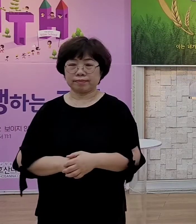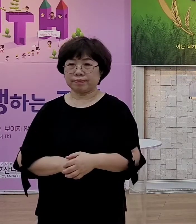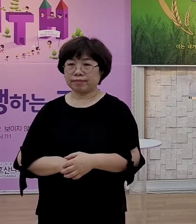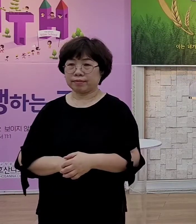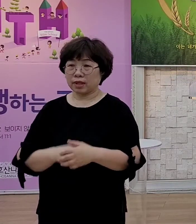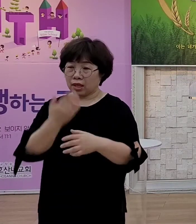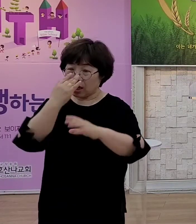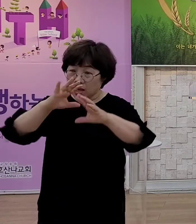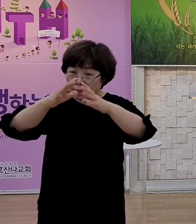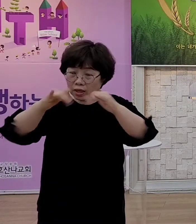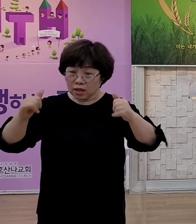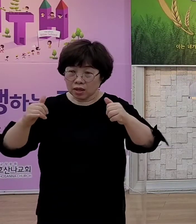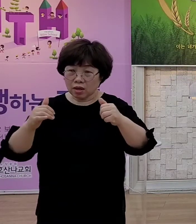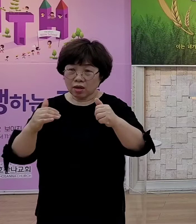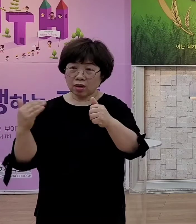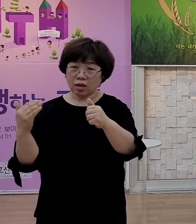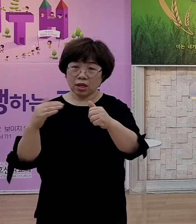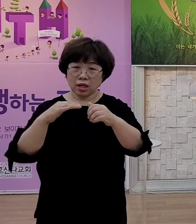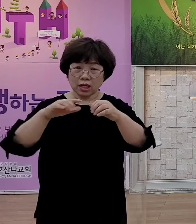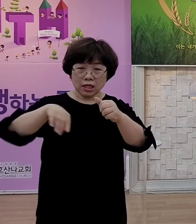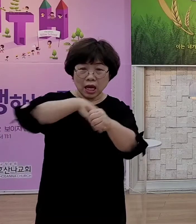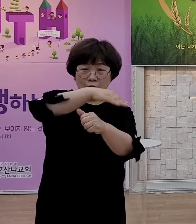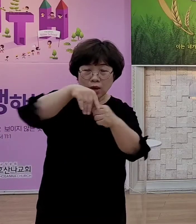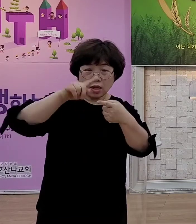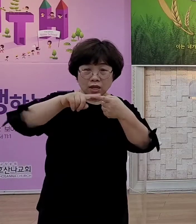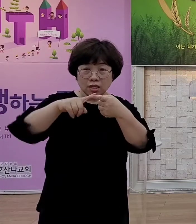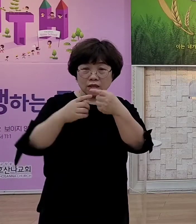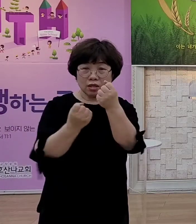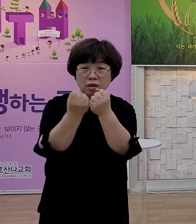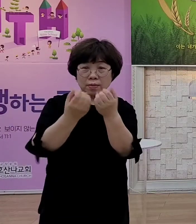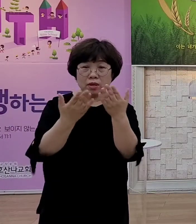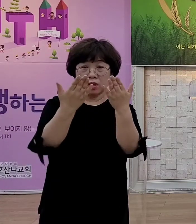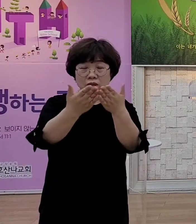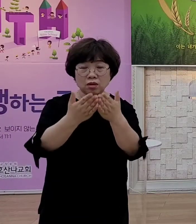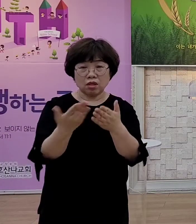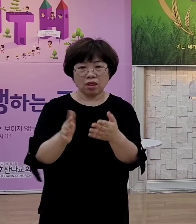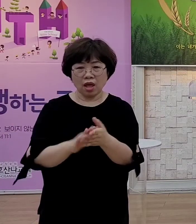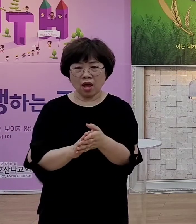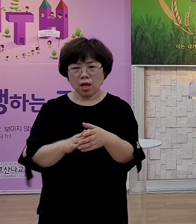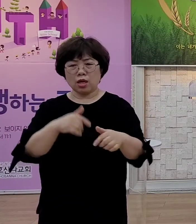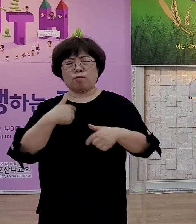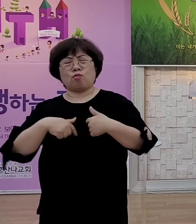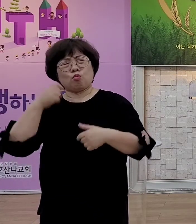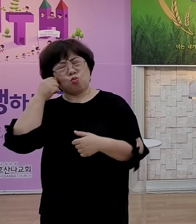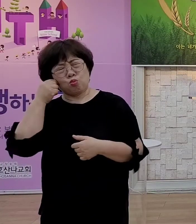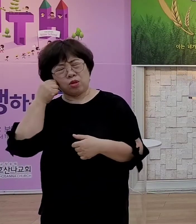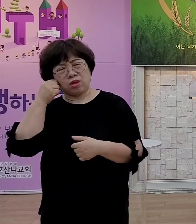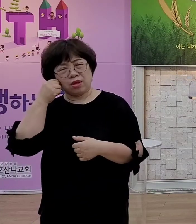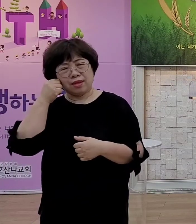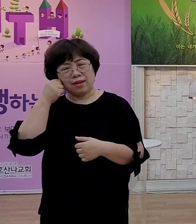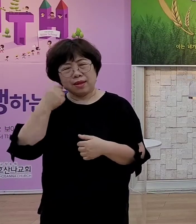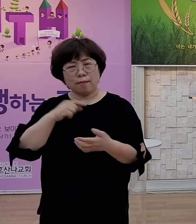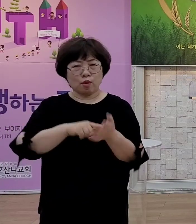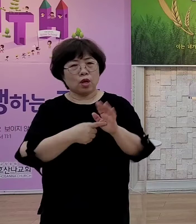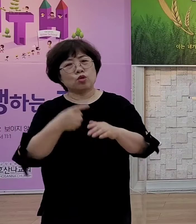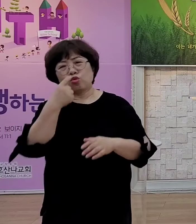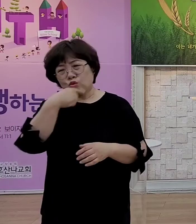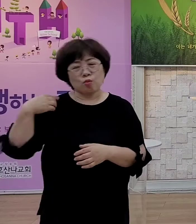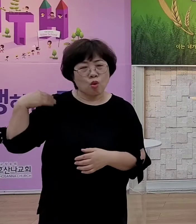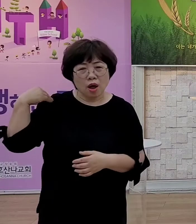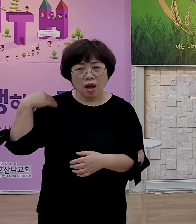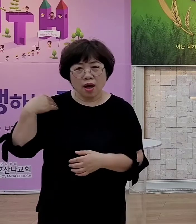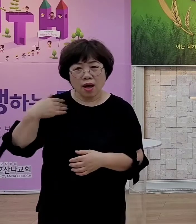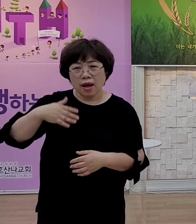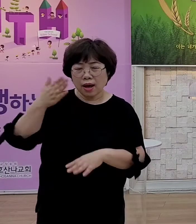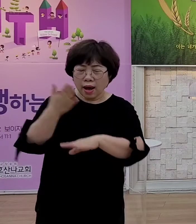이스라엘 백성들 아까 제가 배경 설명을 드렸는데, 이 기뻐할 줄 모르고, 기쁨을 기쁨으로 표현할 줄도 모르고,